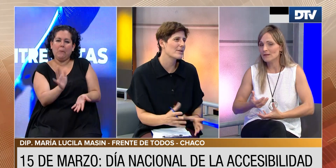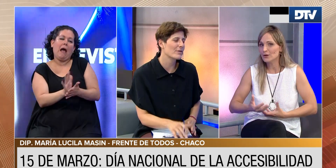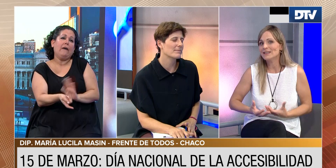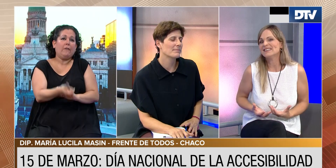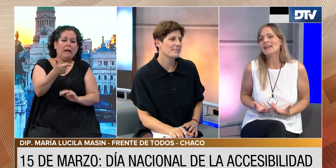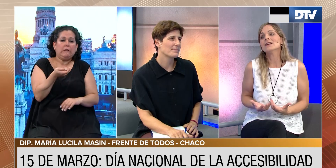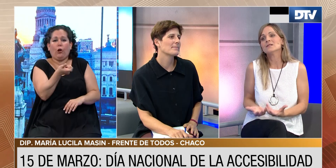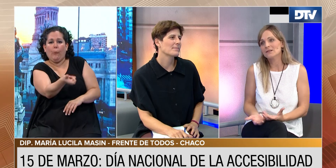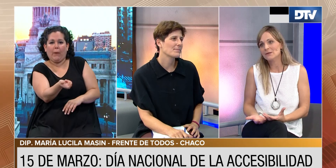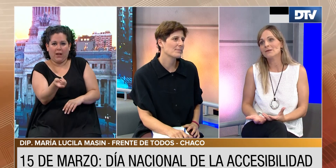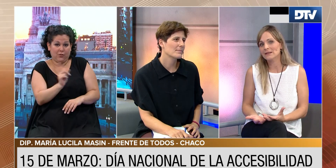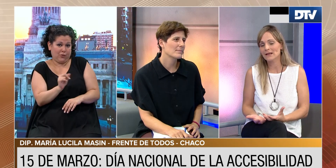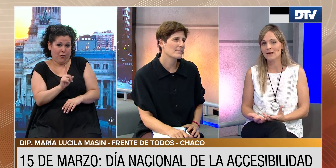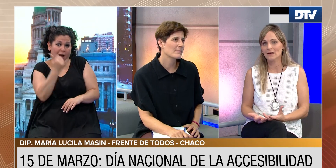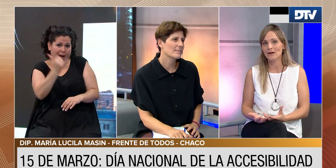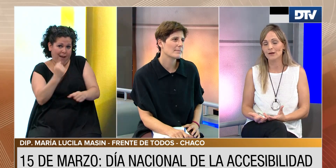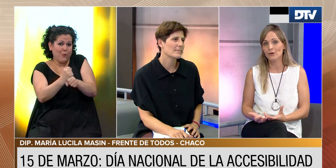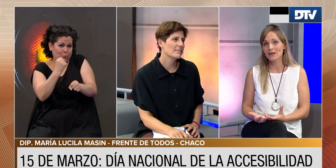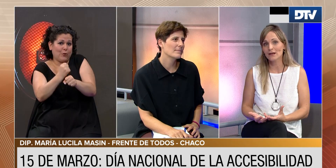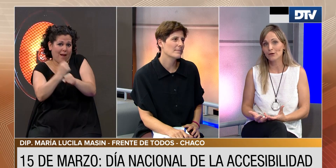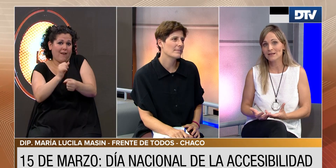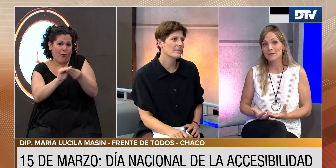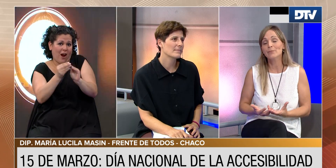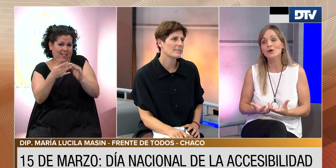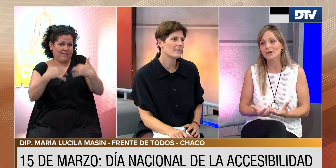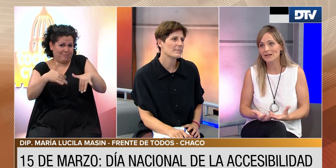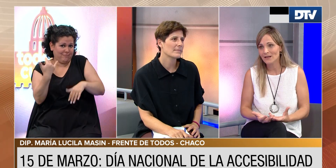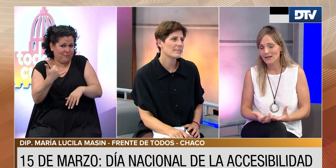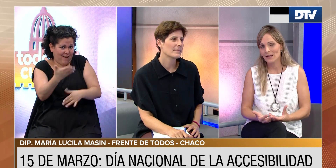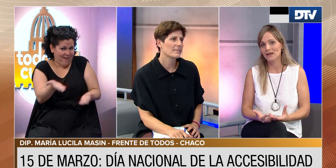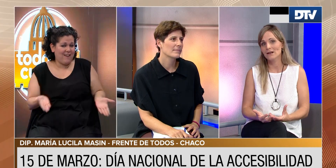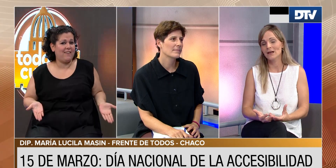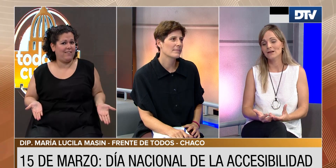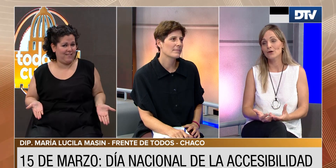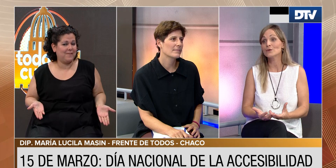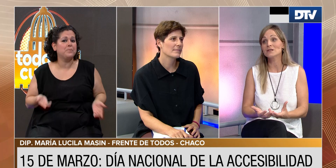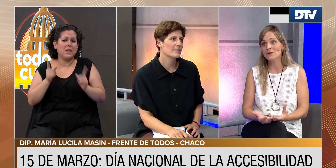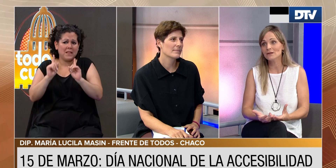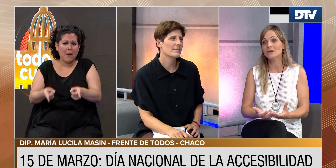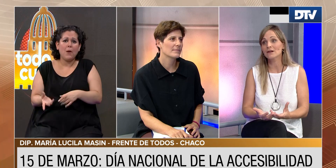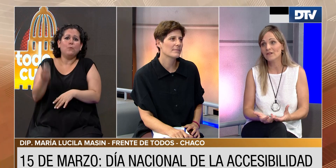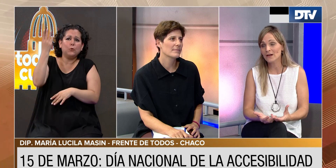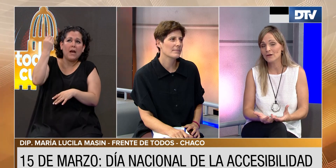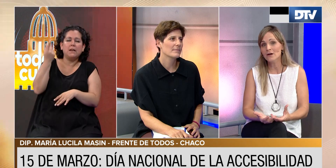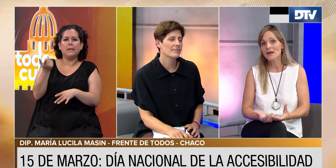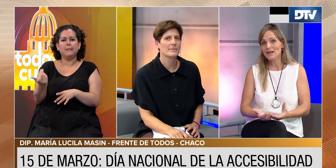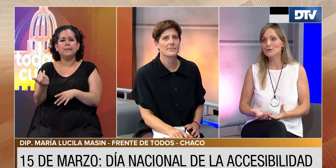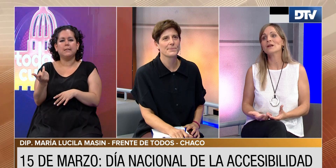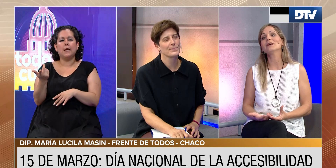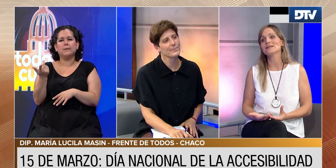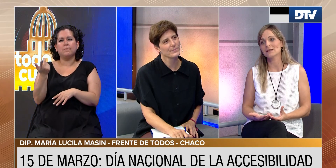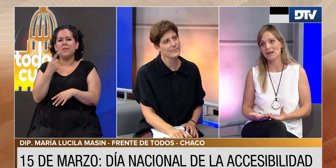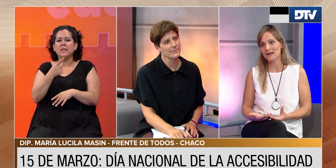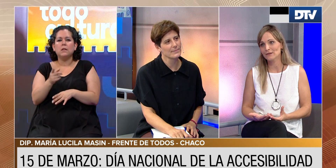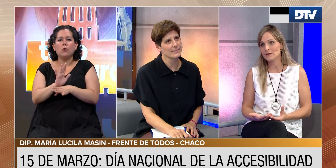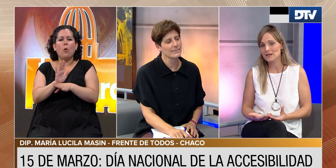de expresión. Y detrás de eso también, Amanda, lo que se pone en conocimiento, en reflejo, es su